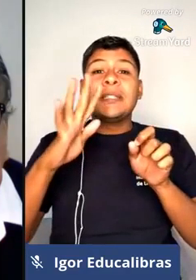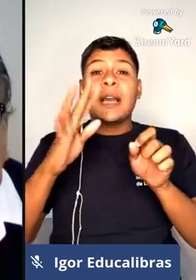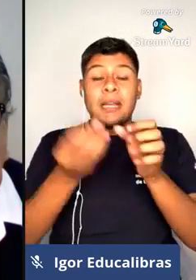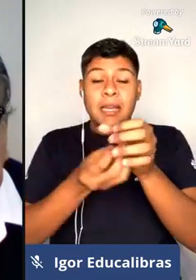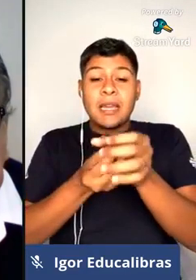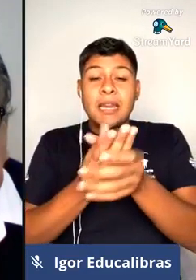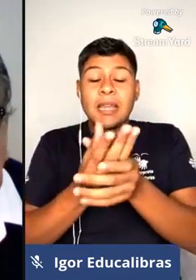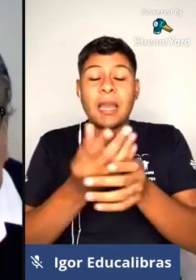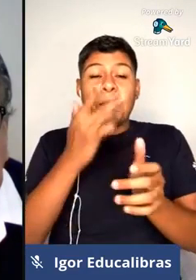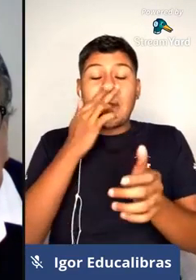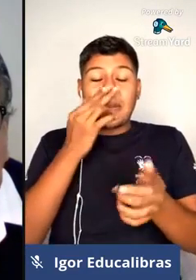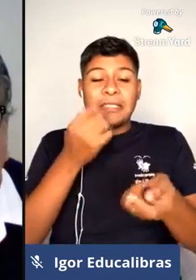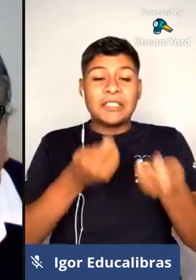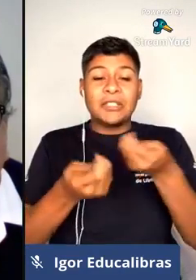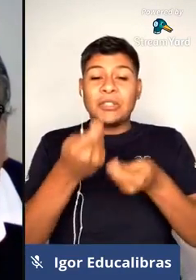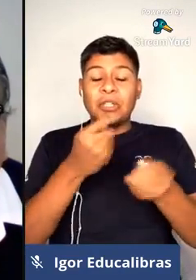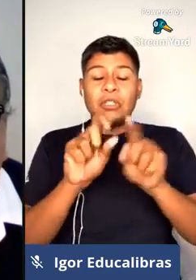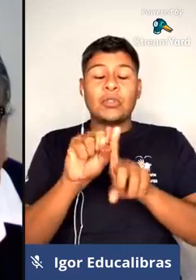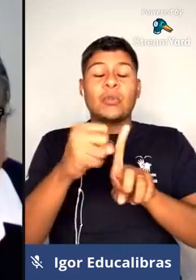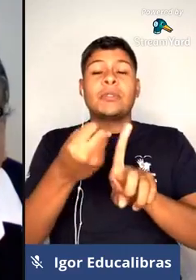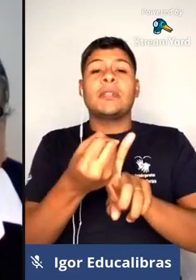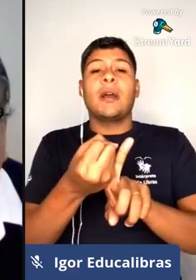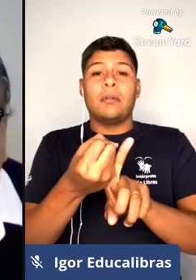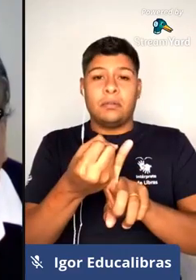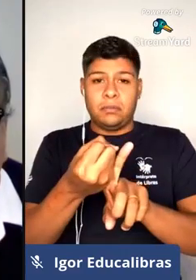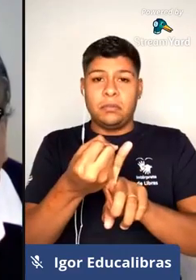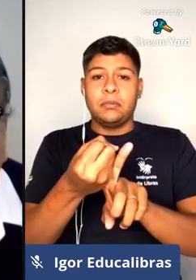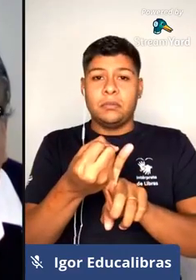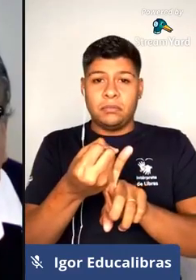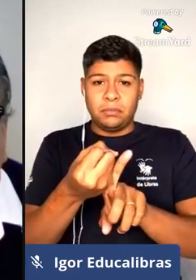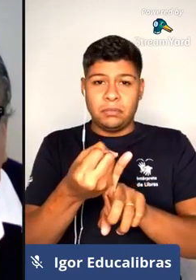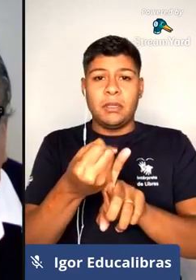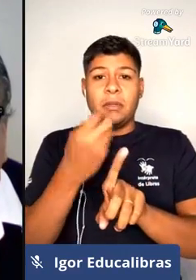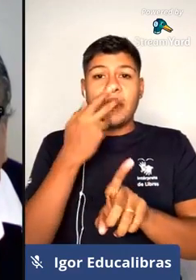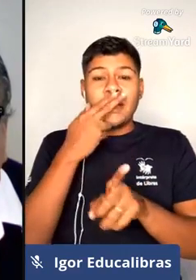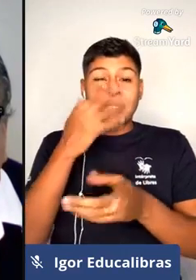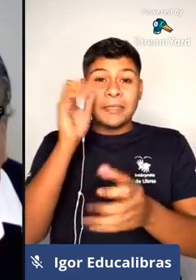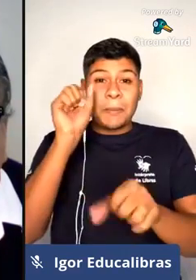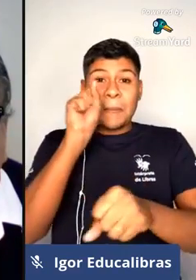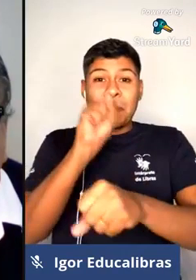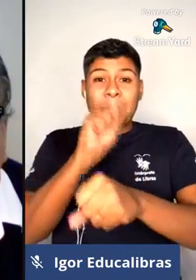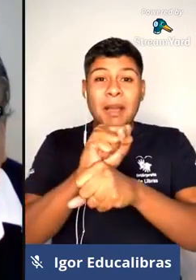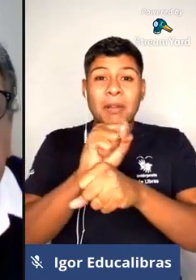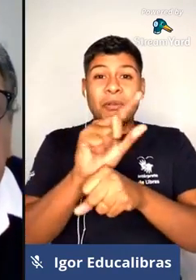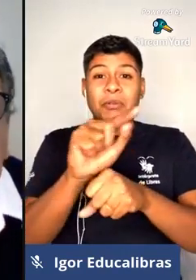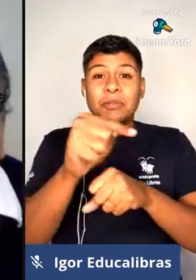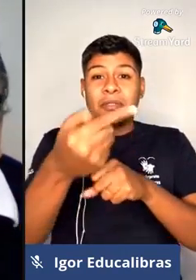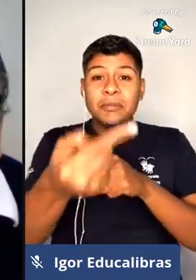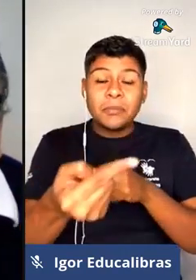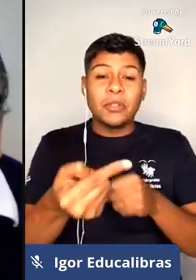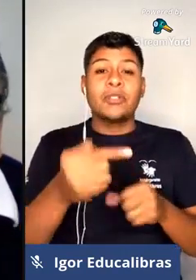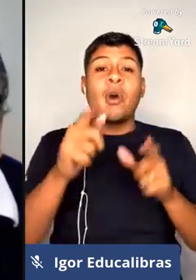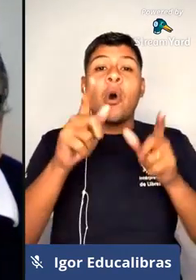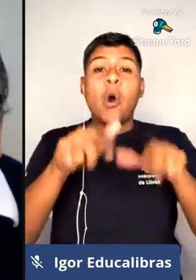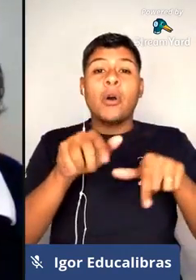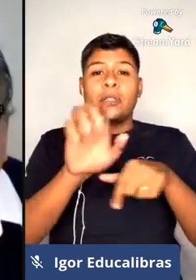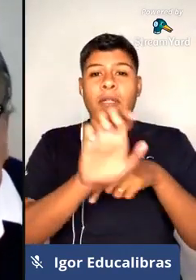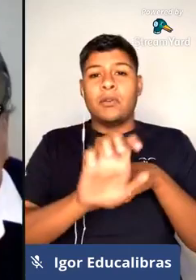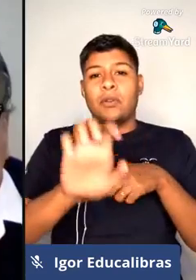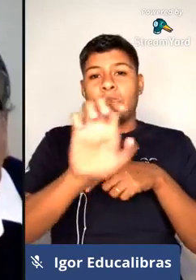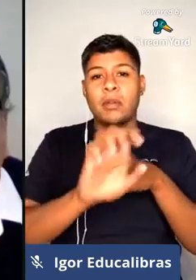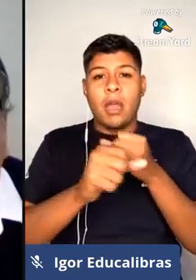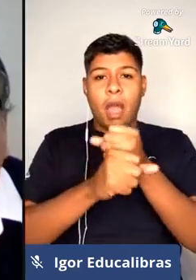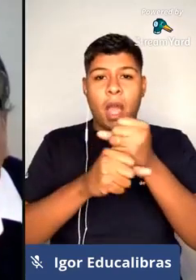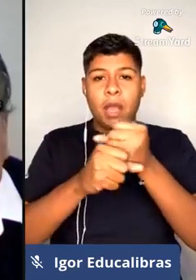o controle social, né? Que acabou depois com muros na Europa, lá nos